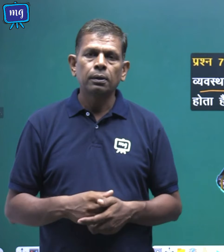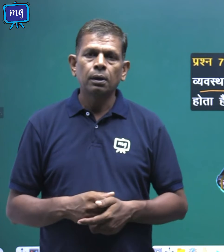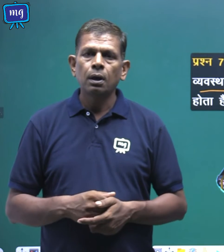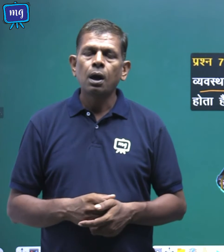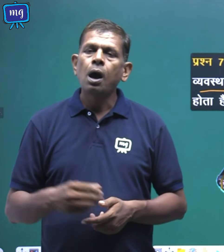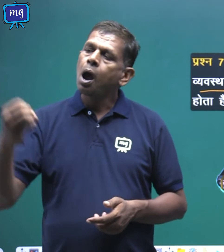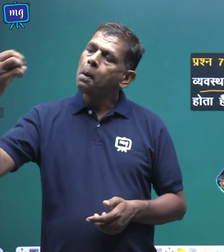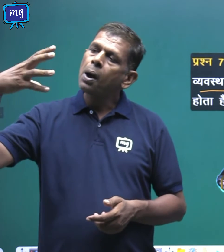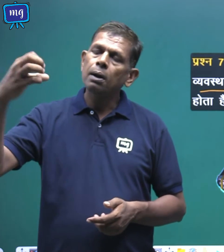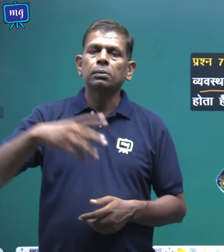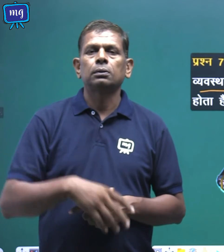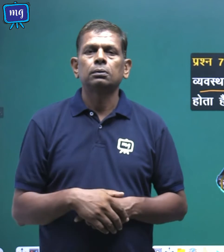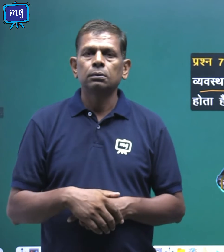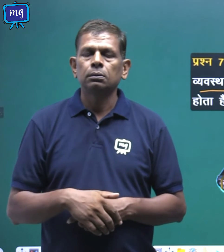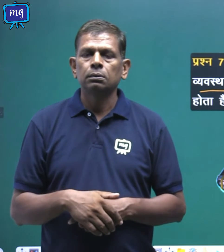बल्ब